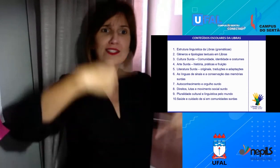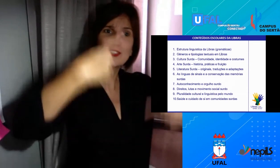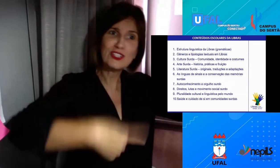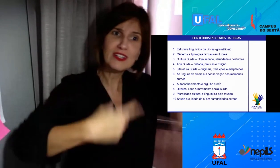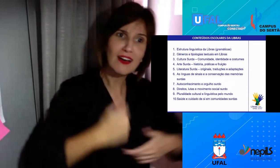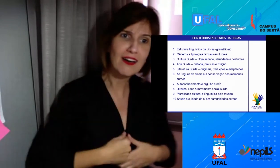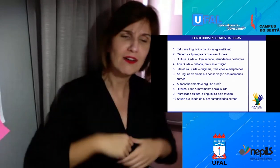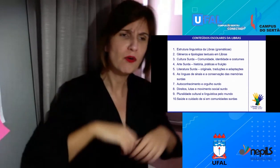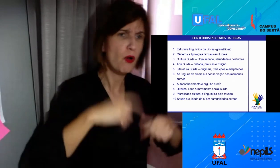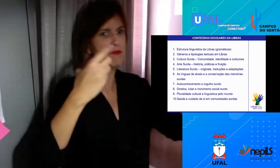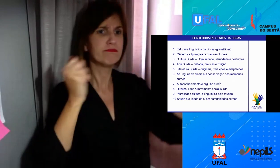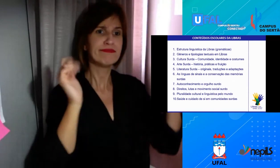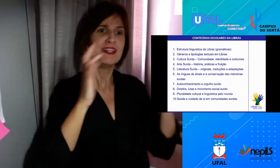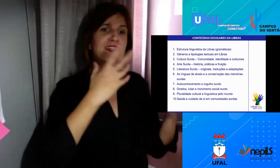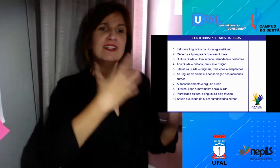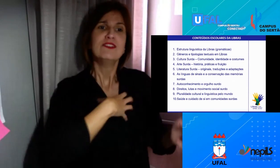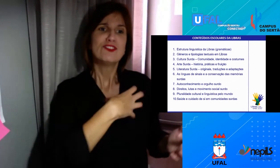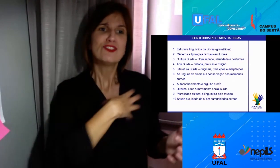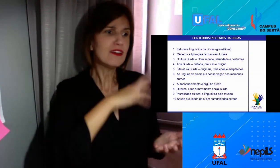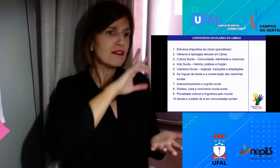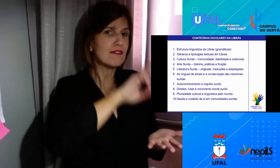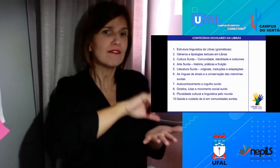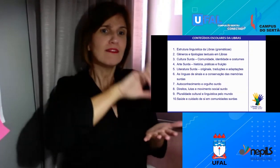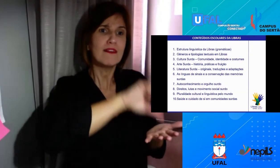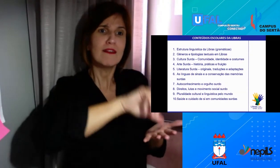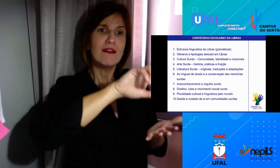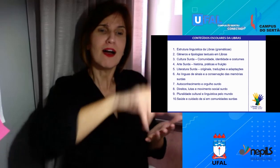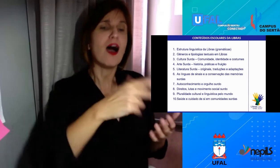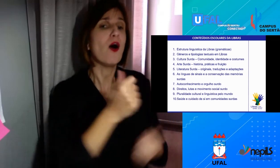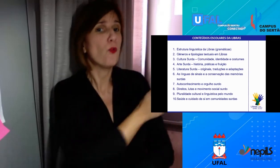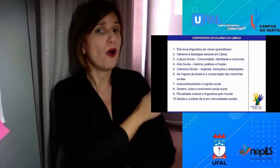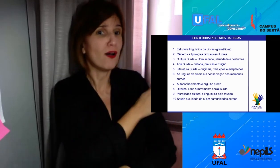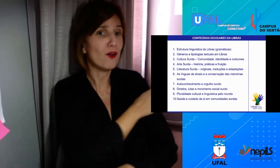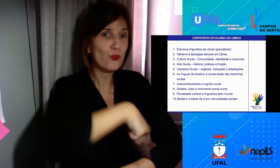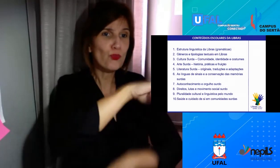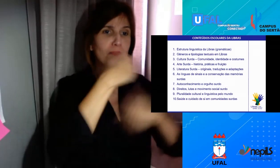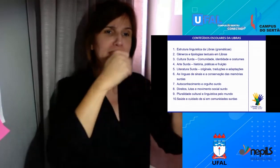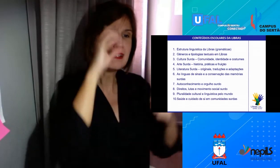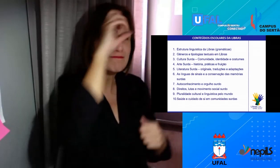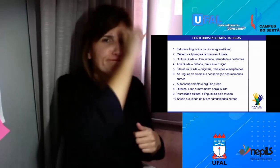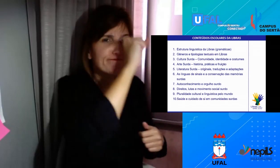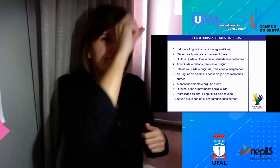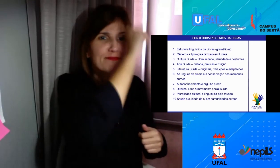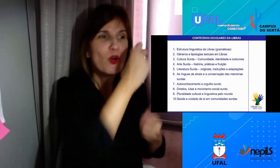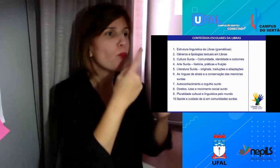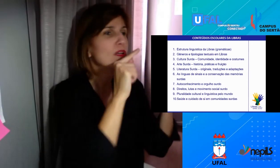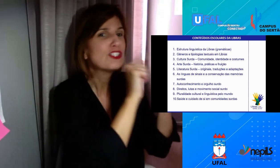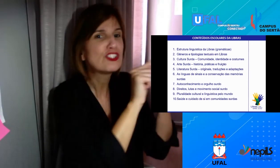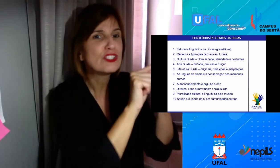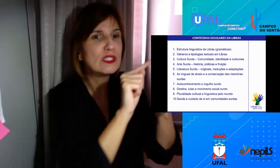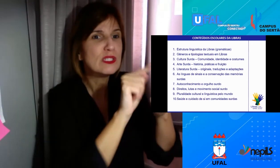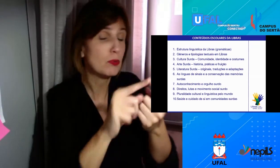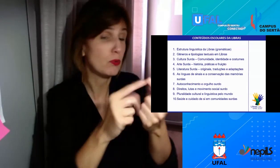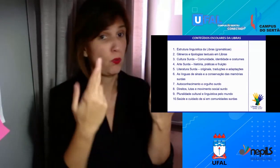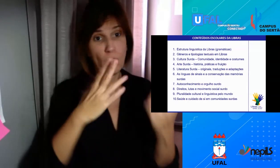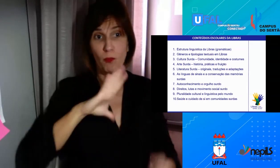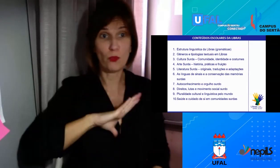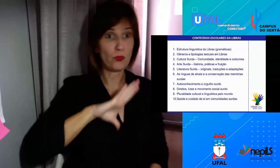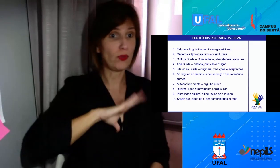histórias dramáticas, diferentes gêneros que fazem parte, para que os alunos possam aprender,